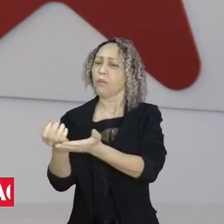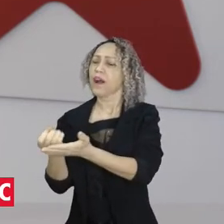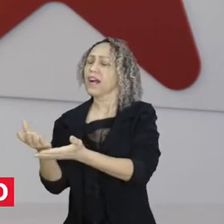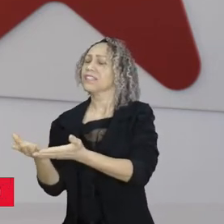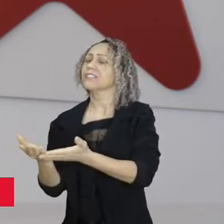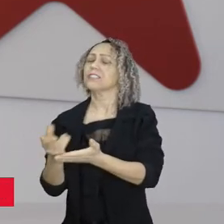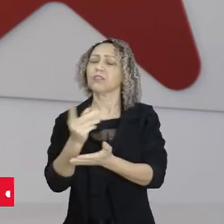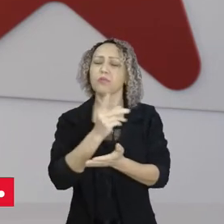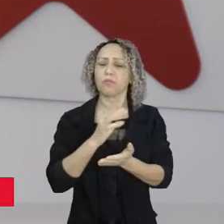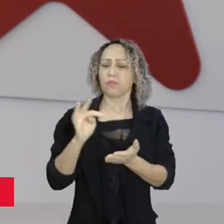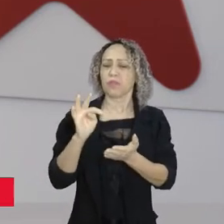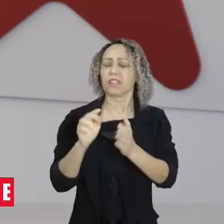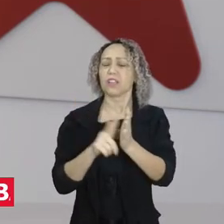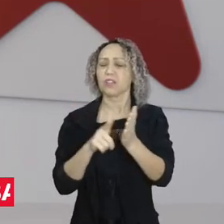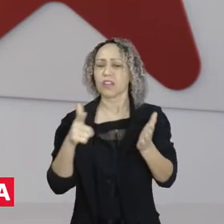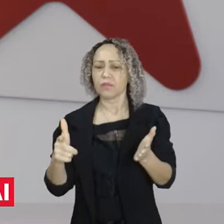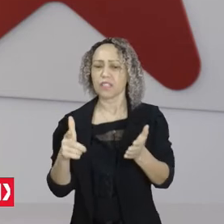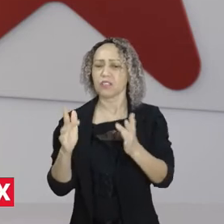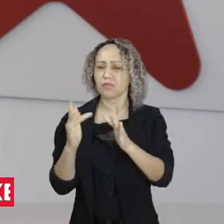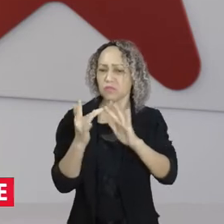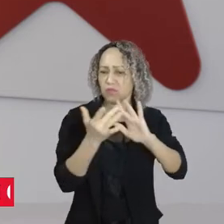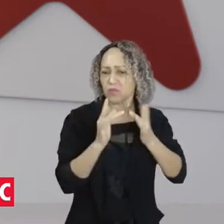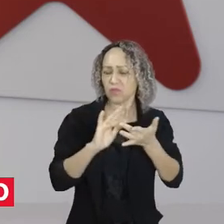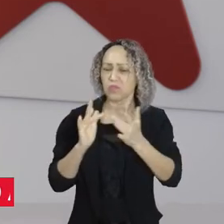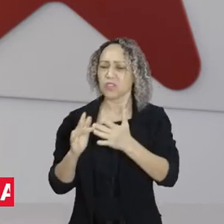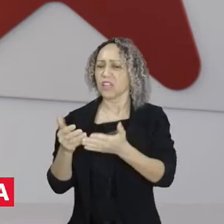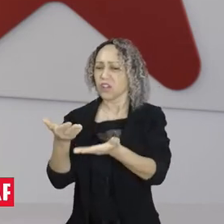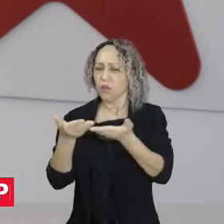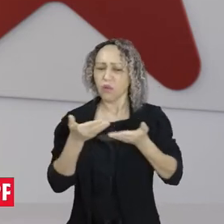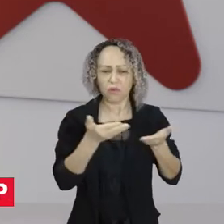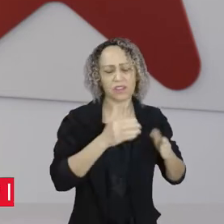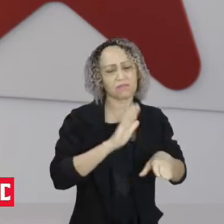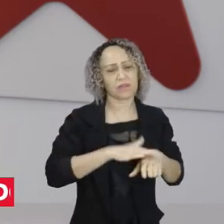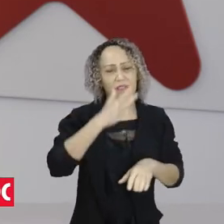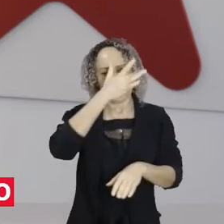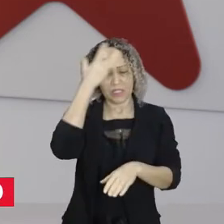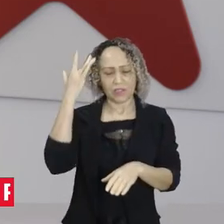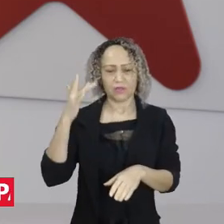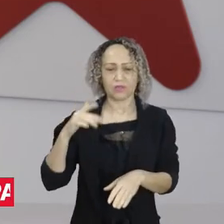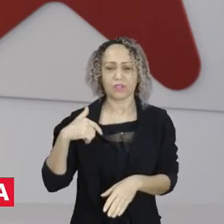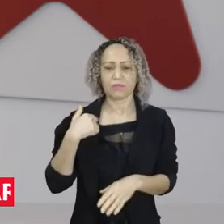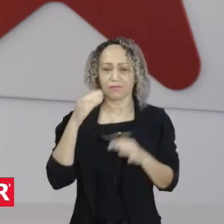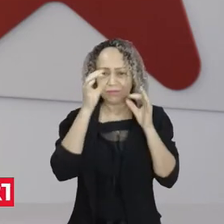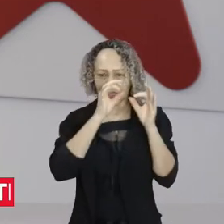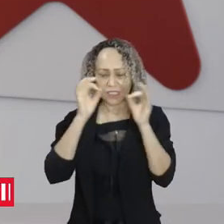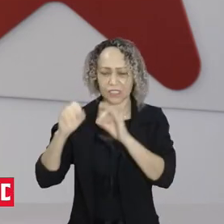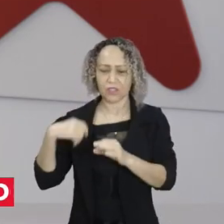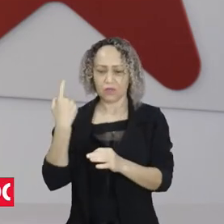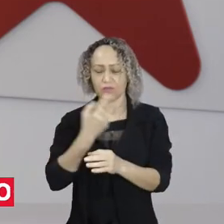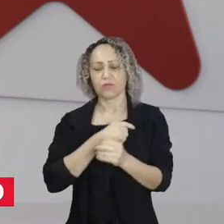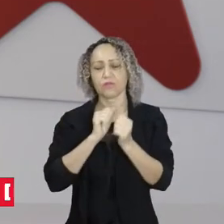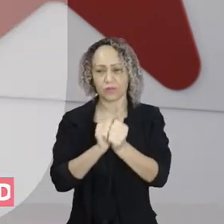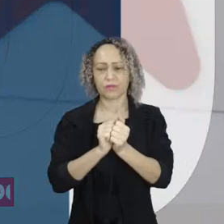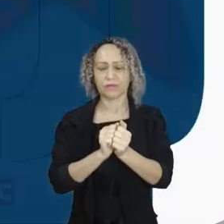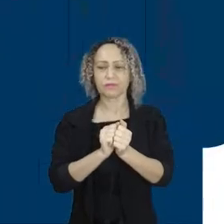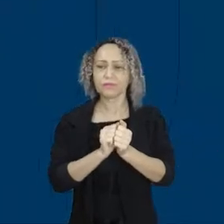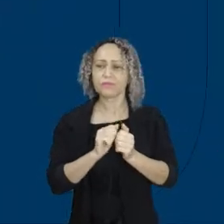Brasil desta quinta-feira com os seus contatos, convida mais gente para assistir com a gente. E a gente já começa com a entrevista.